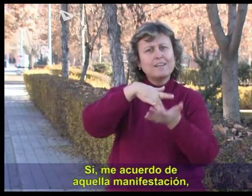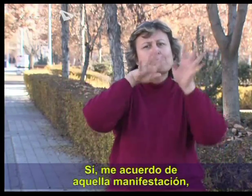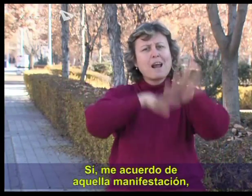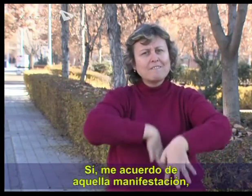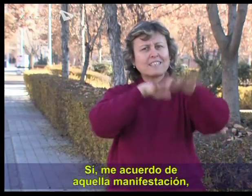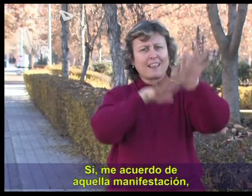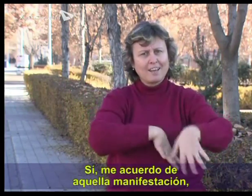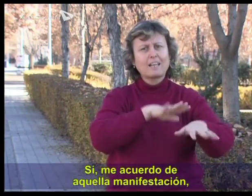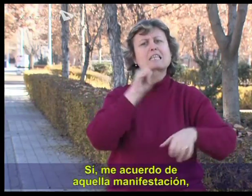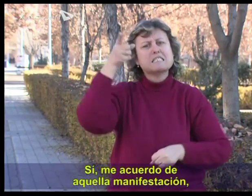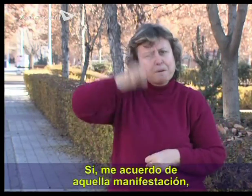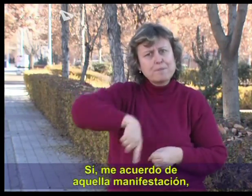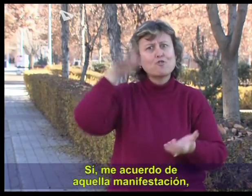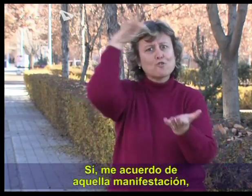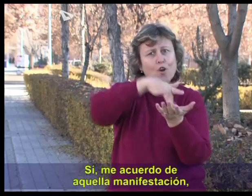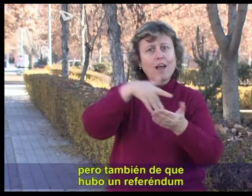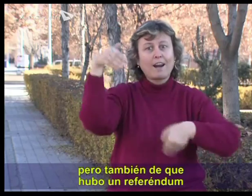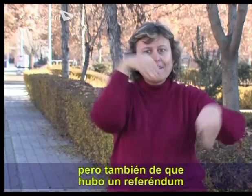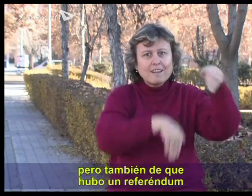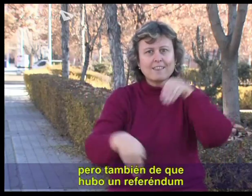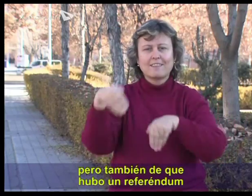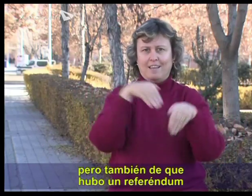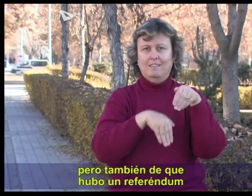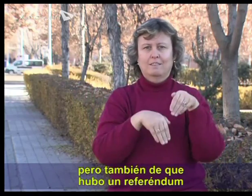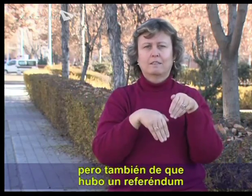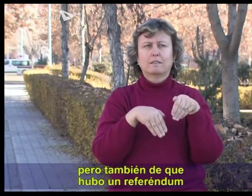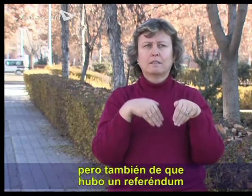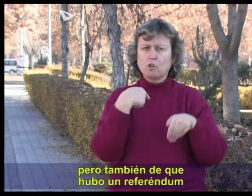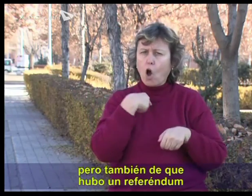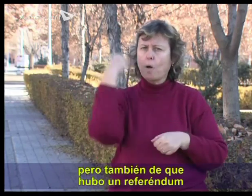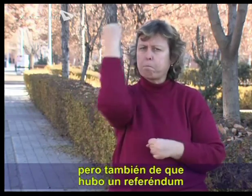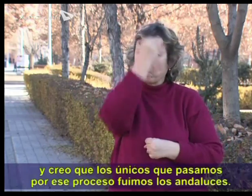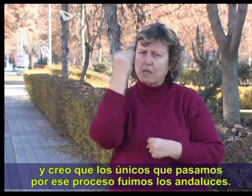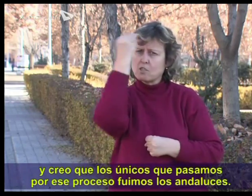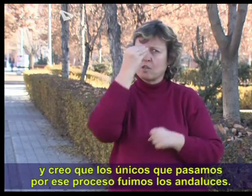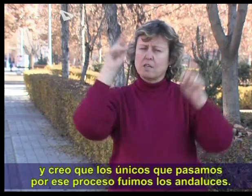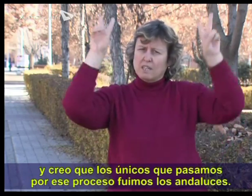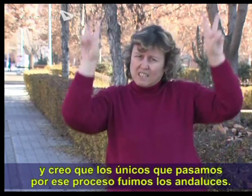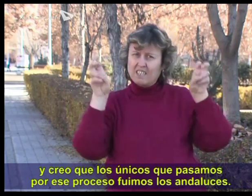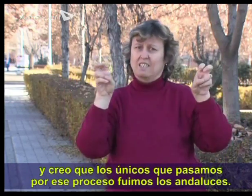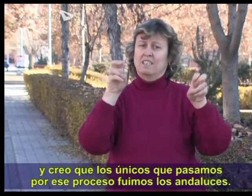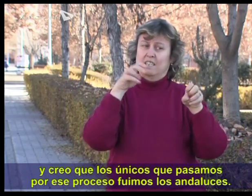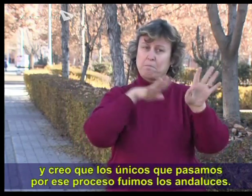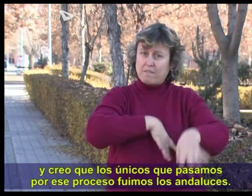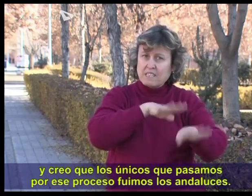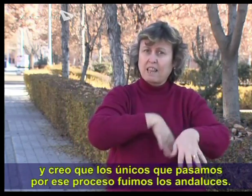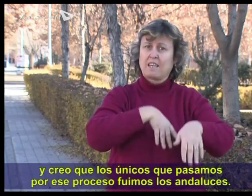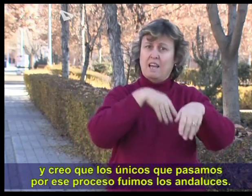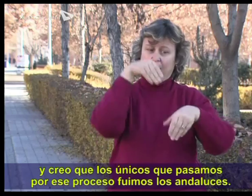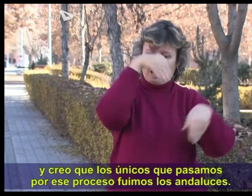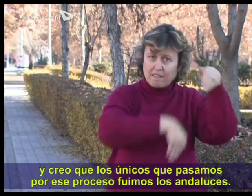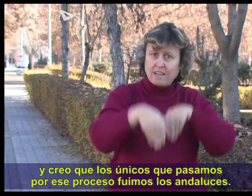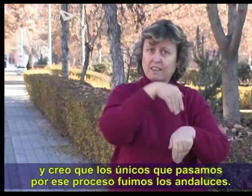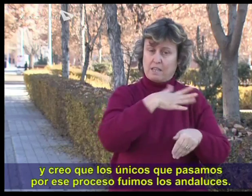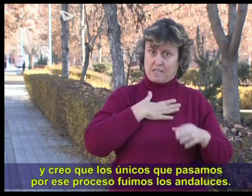Sí, me acuerdo de aquella manifestación, pero también de que hubo un referéndum, y creo que los únicos que pasamos por ese